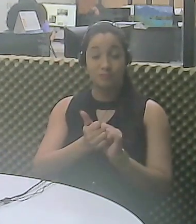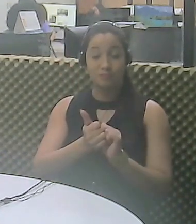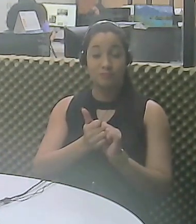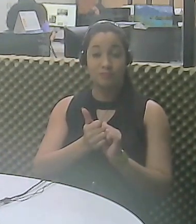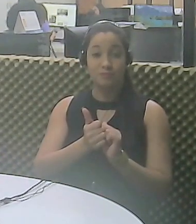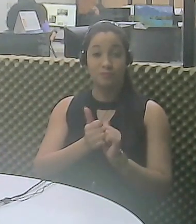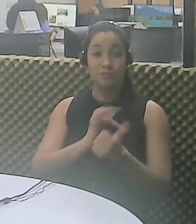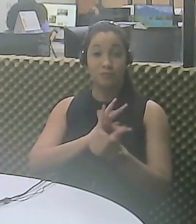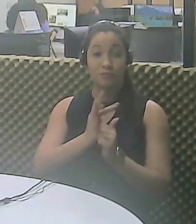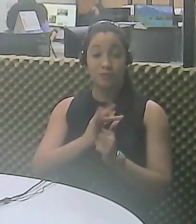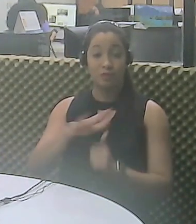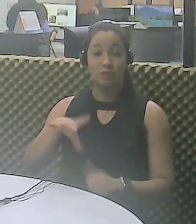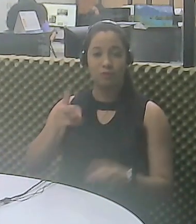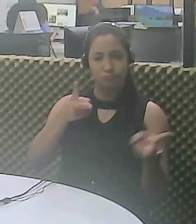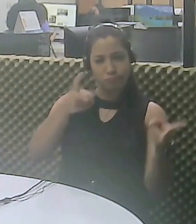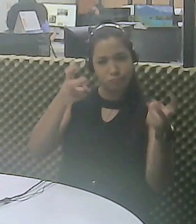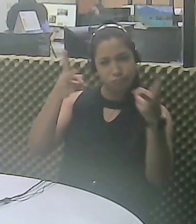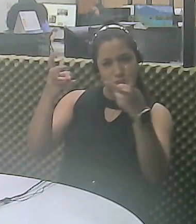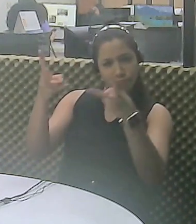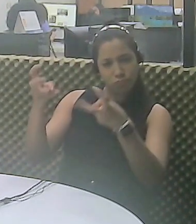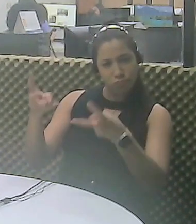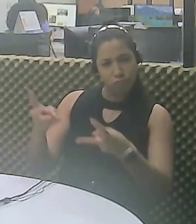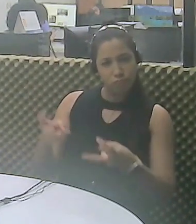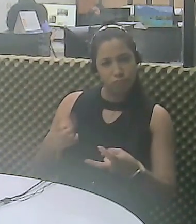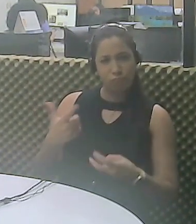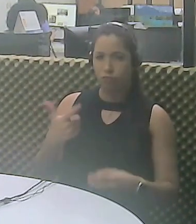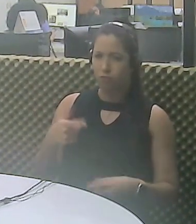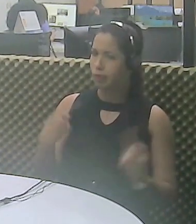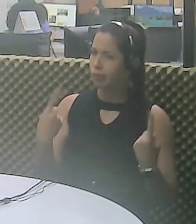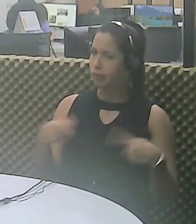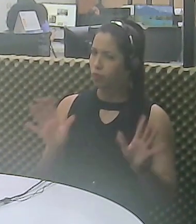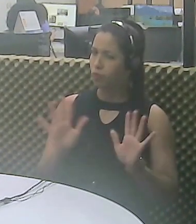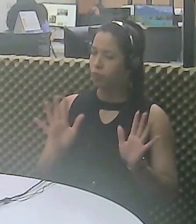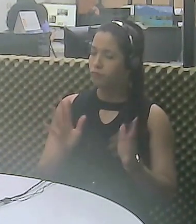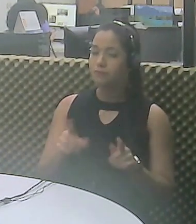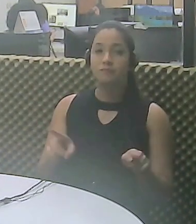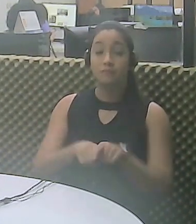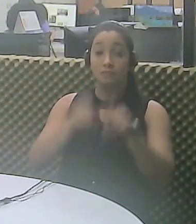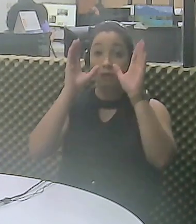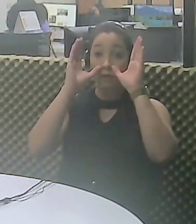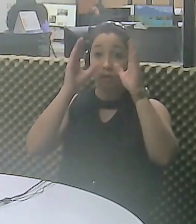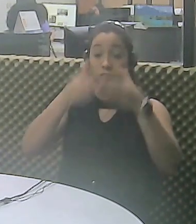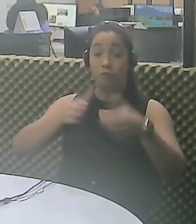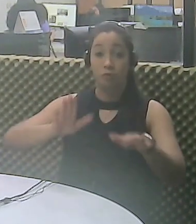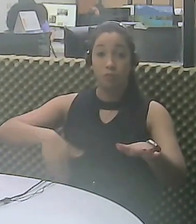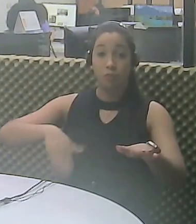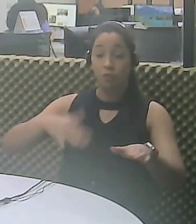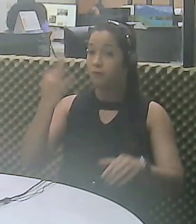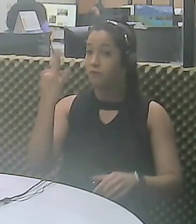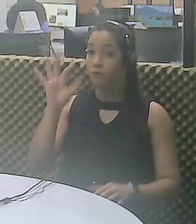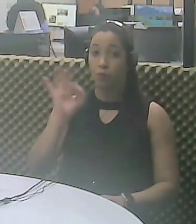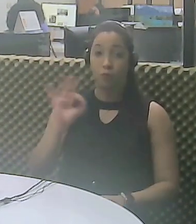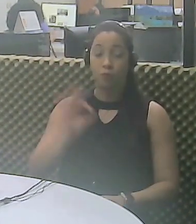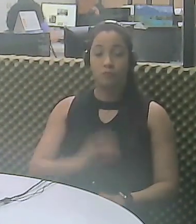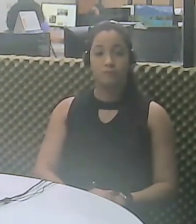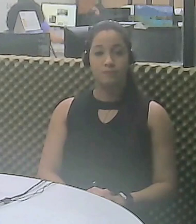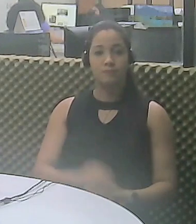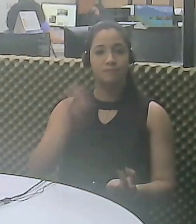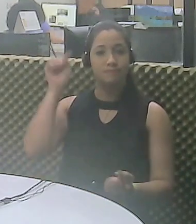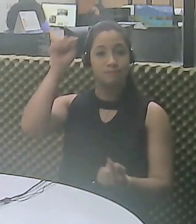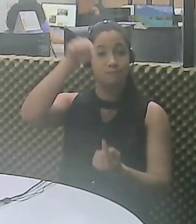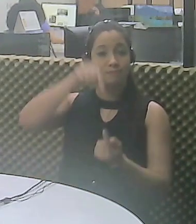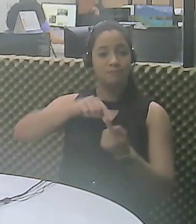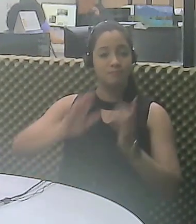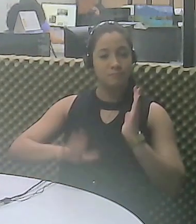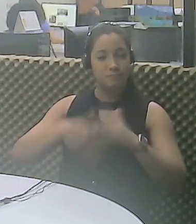da modalidade observação, que não tem caráter competitivo e é voltada a nadadores não federados. Com o objetivo